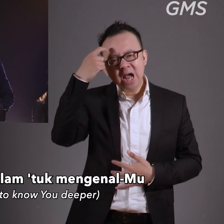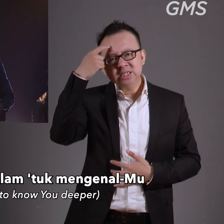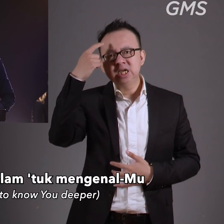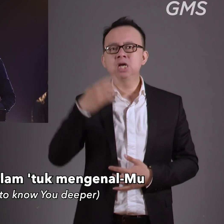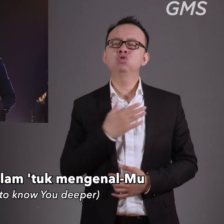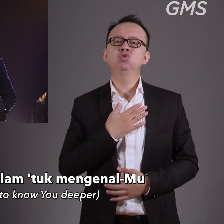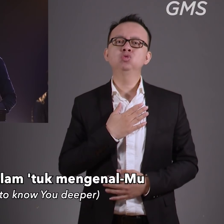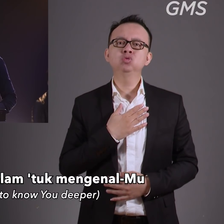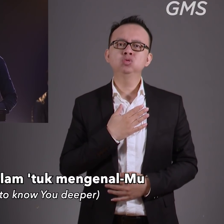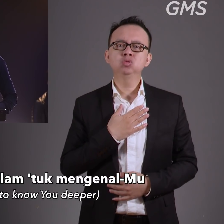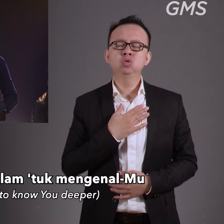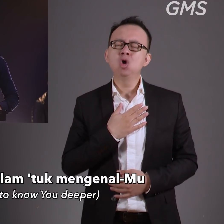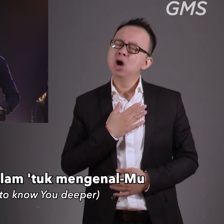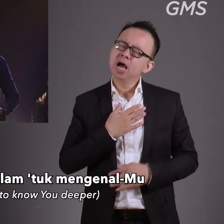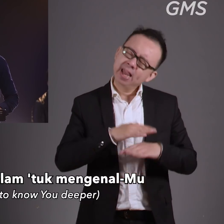ajarku